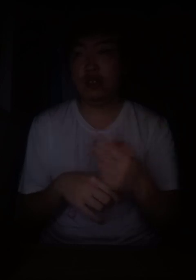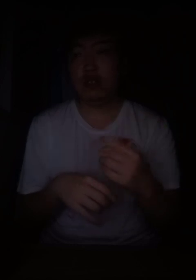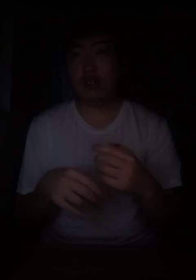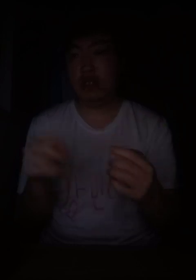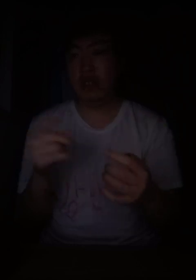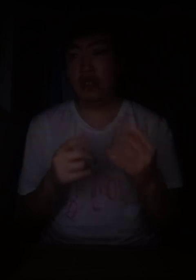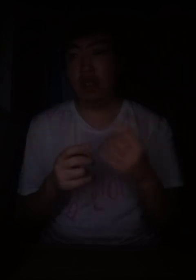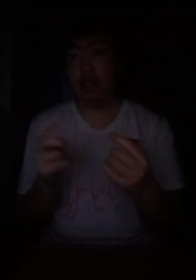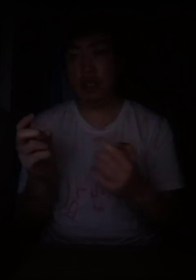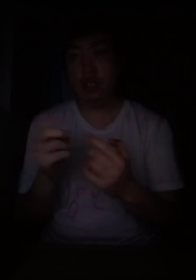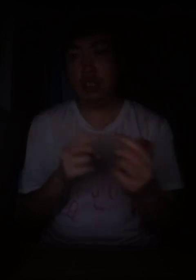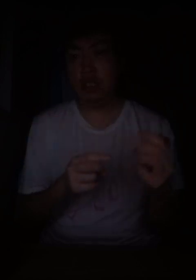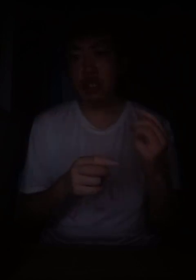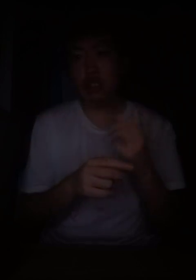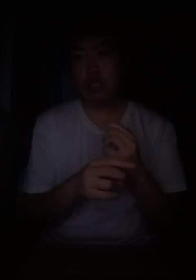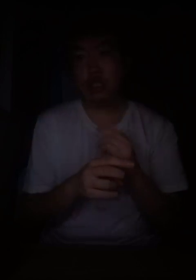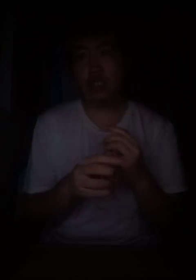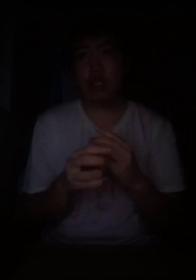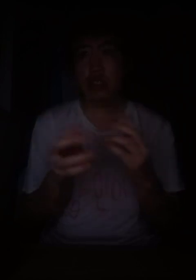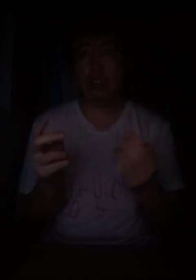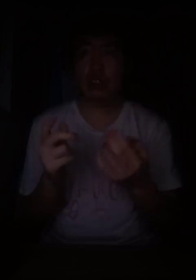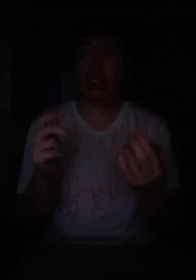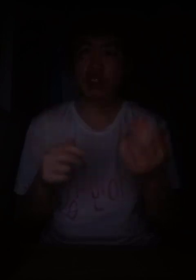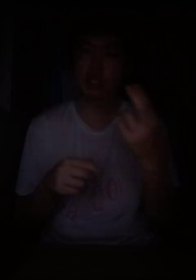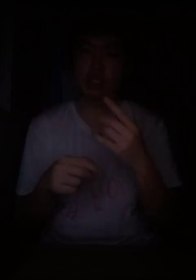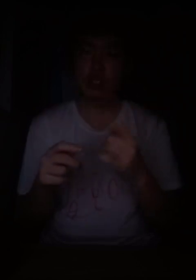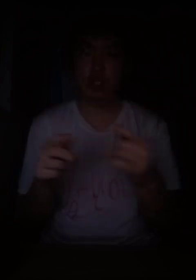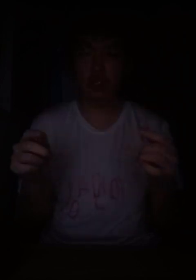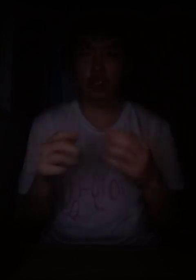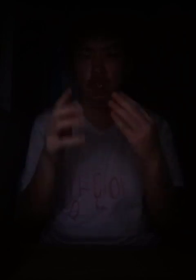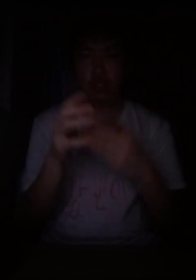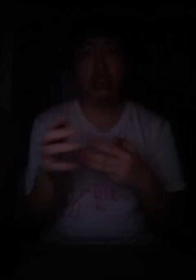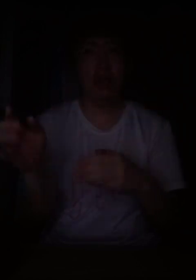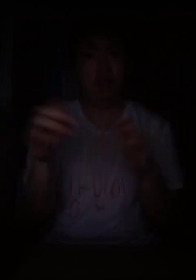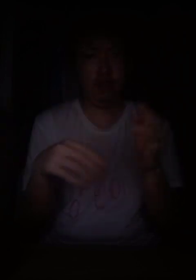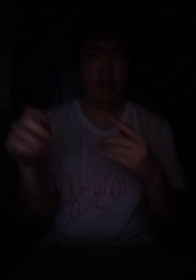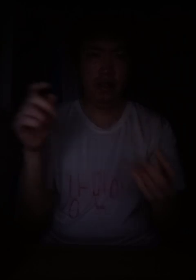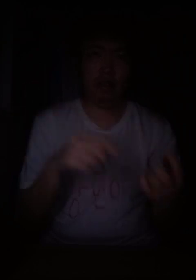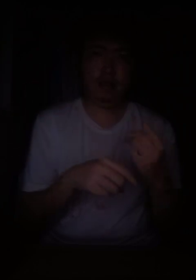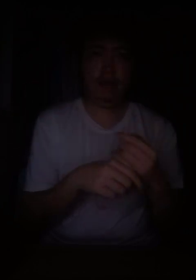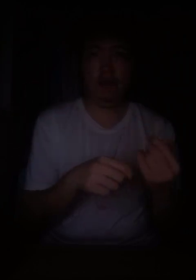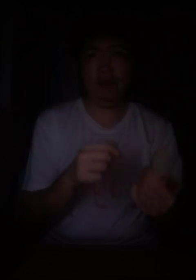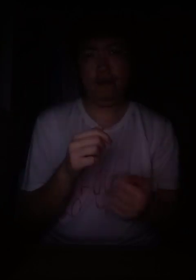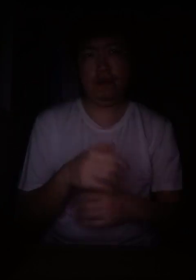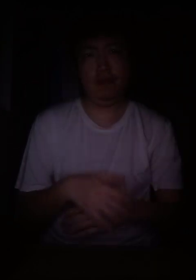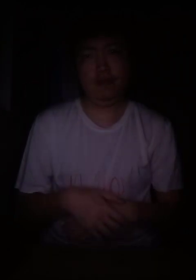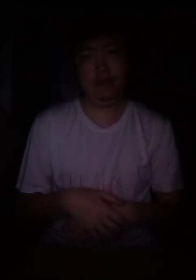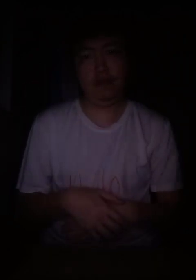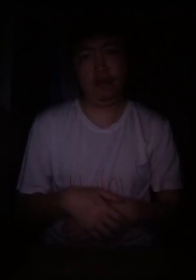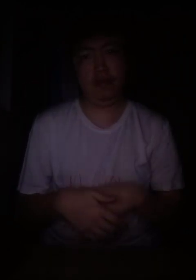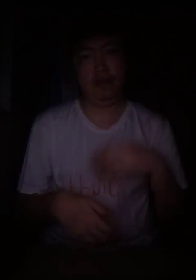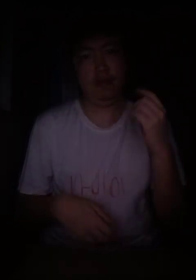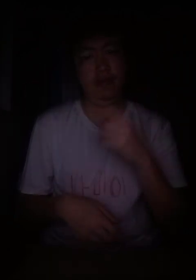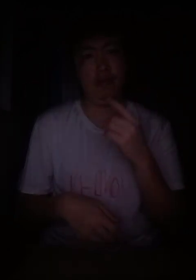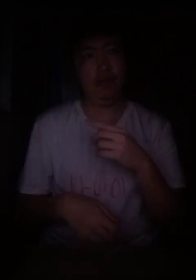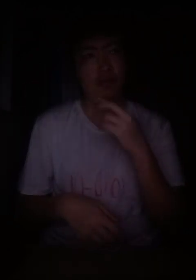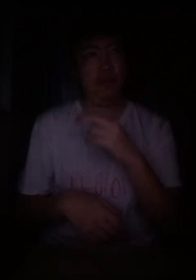숨지거나 실종된 10명 중 8명이 지하 주차장에서 변을 당했습니다. 차를 빼고 여기 입구에 막